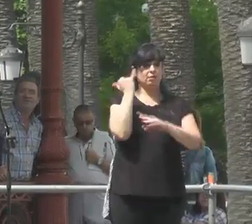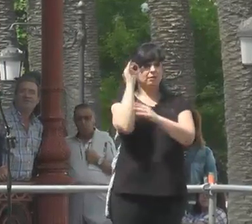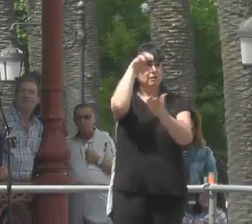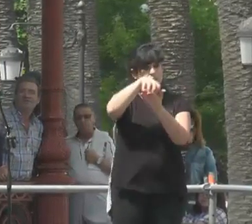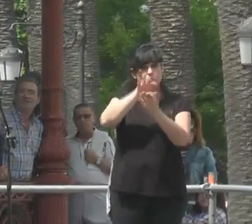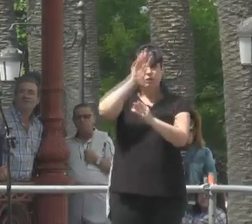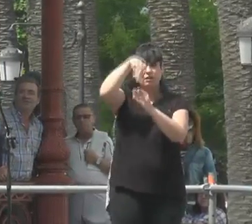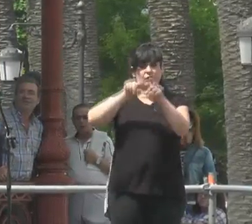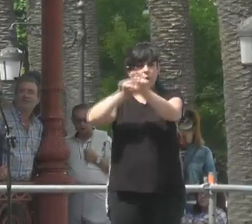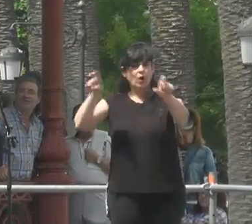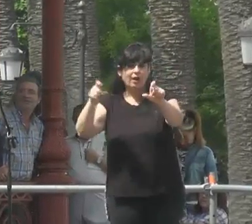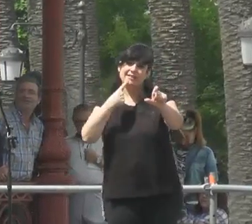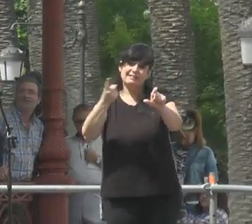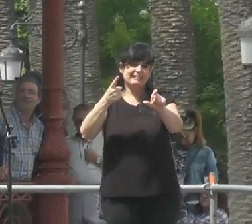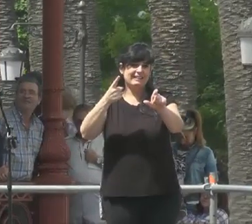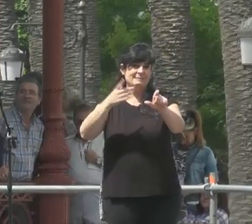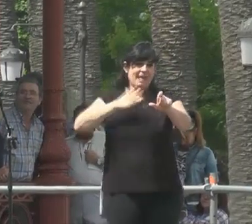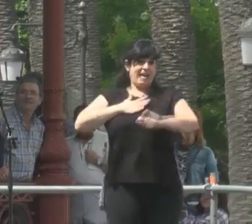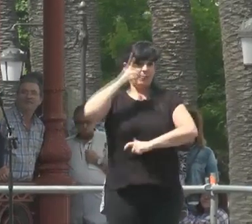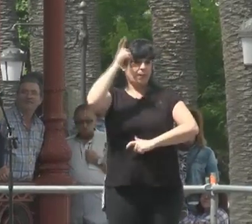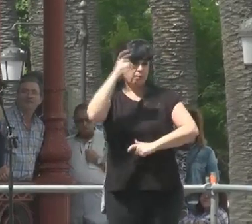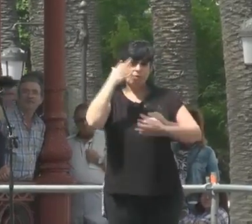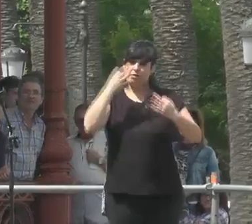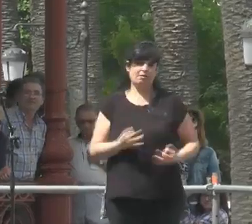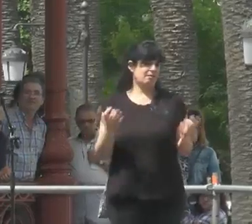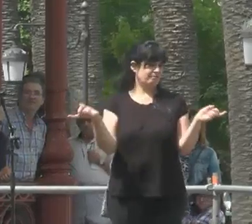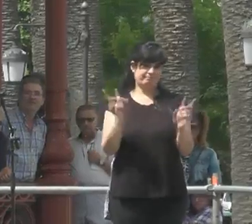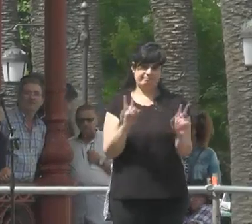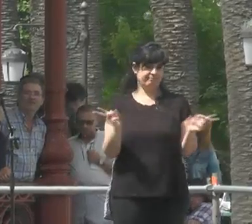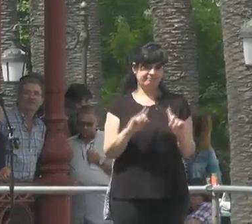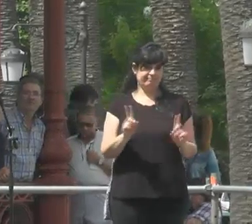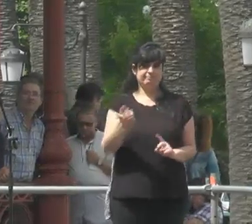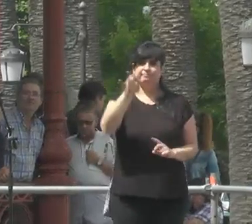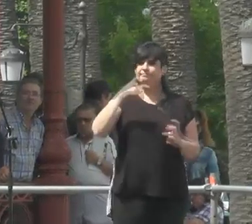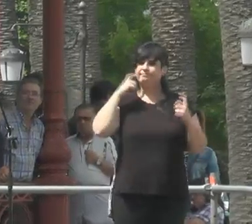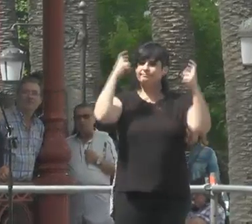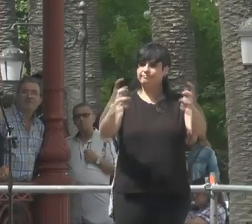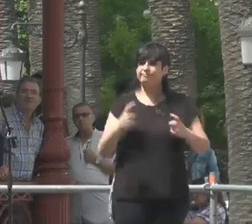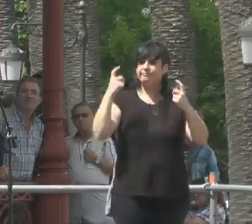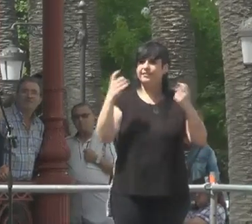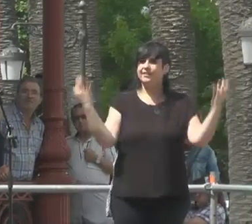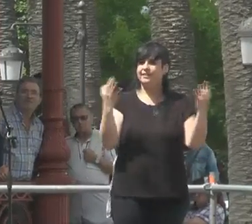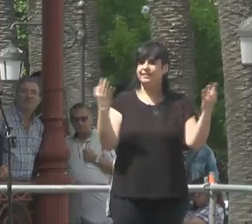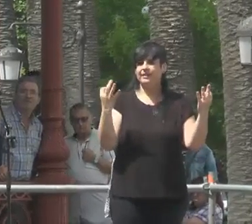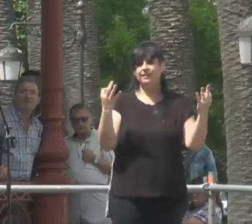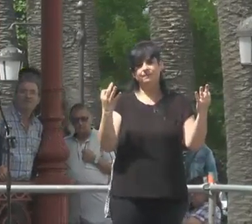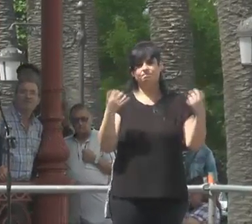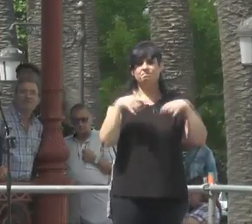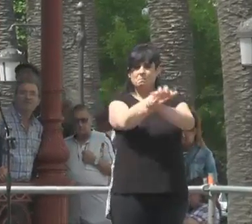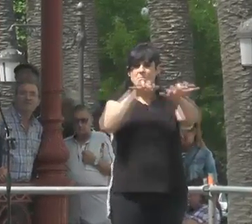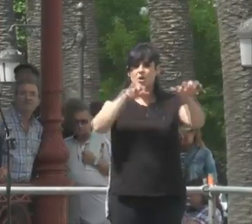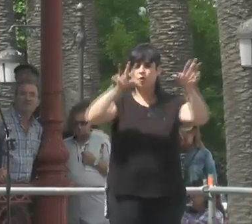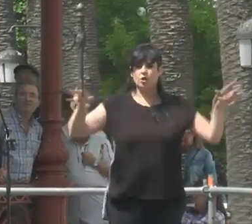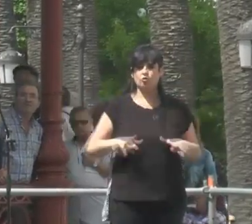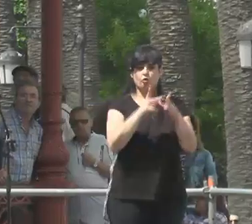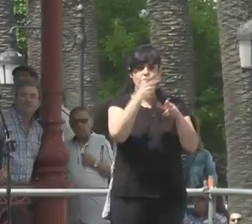institucións que dis que eran do pobo, pero como ben sabedes non son do pobo. Tratamos de traducir unha maioría social que xa